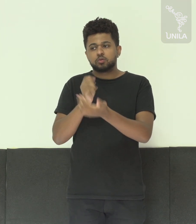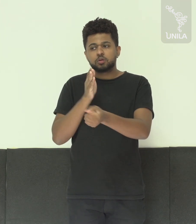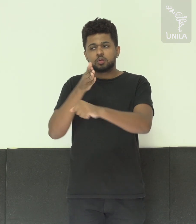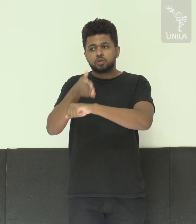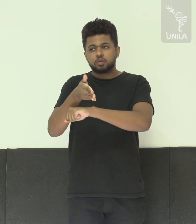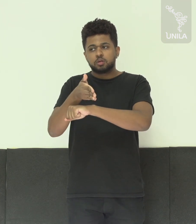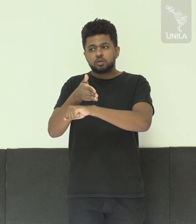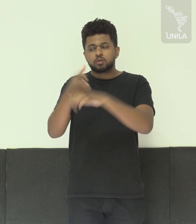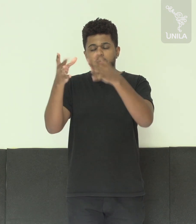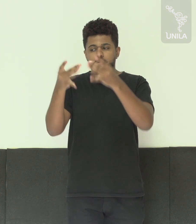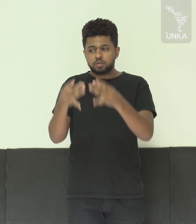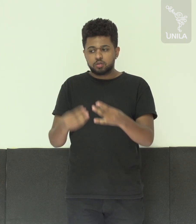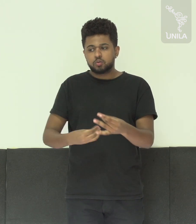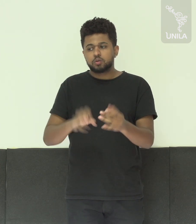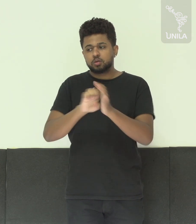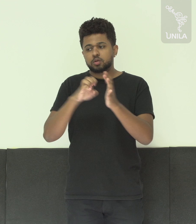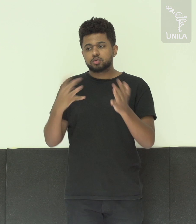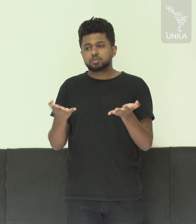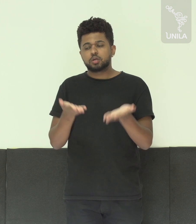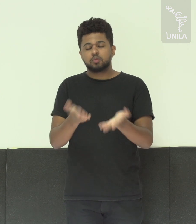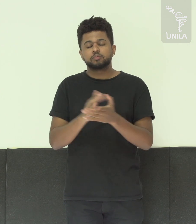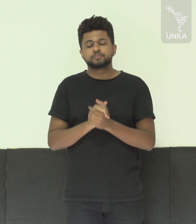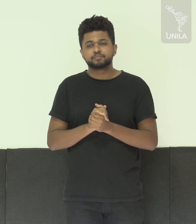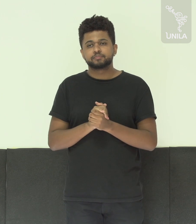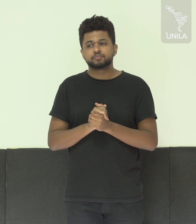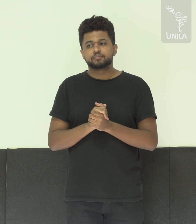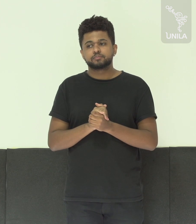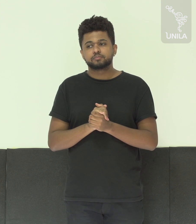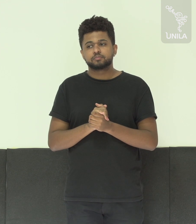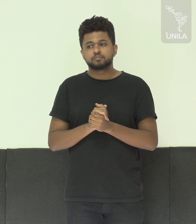ingresso descritos no presente edital.